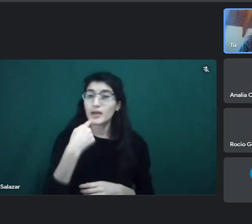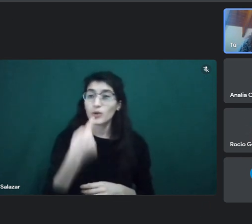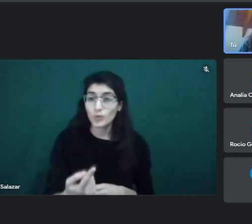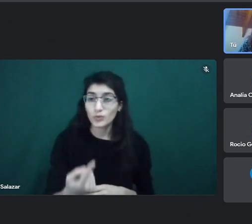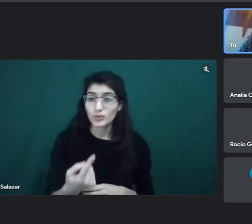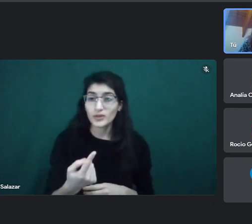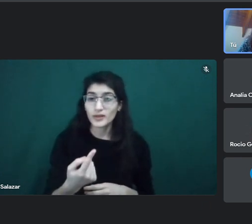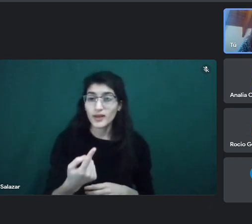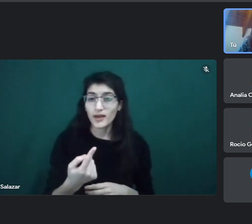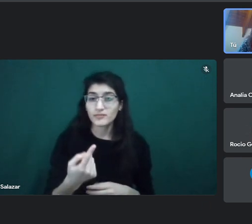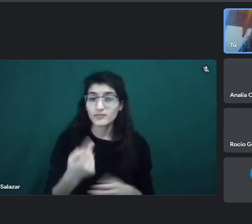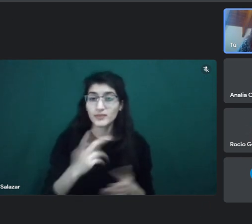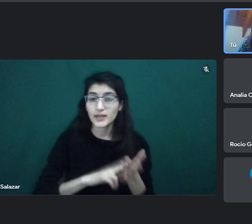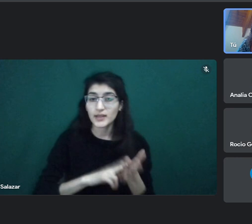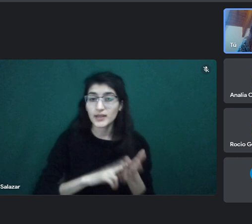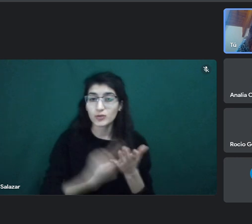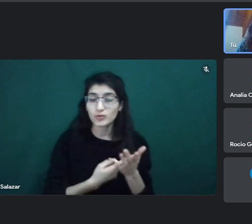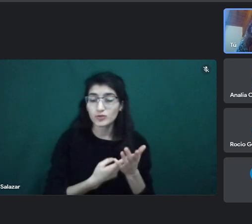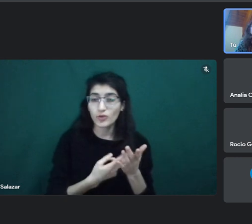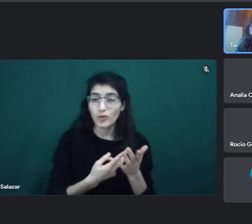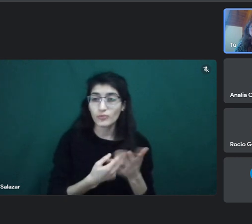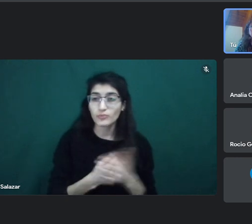esto?